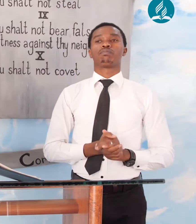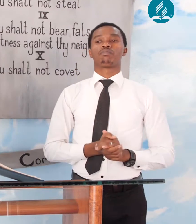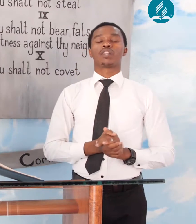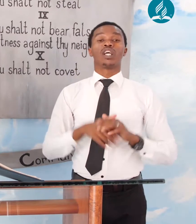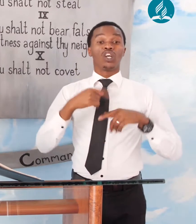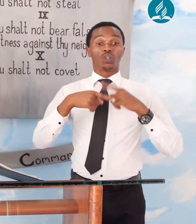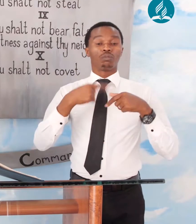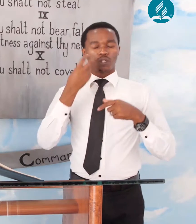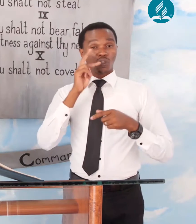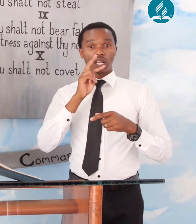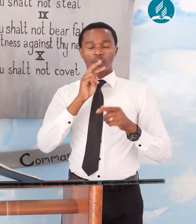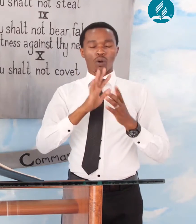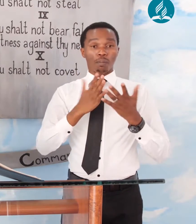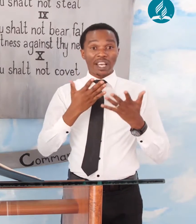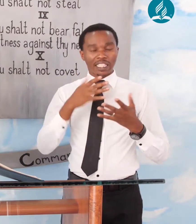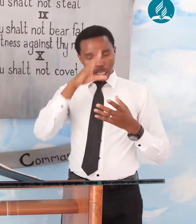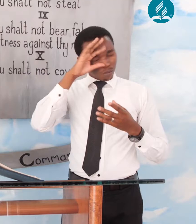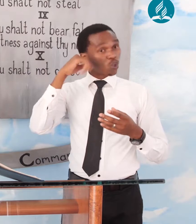turacyari kureba uwo Mose